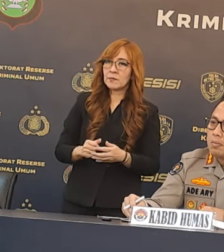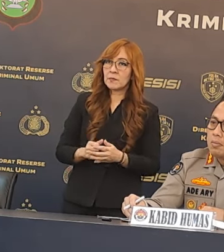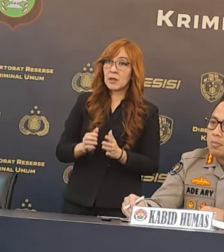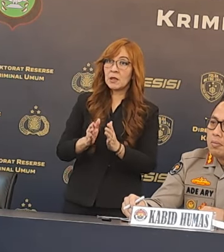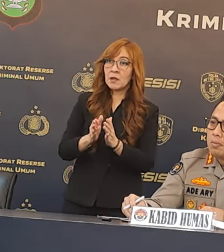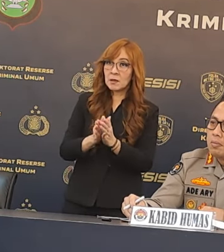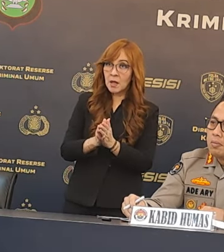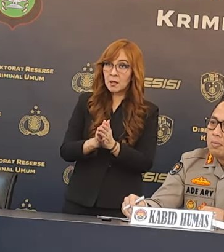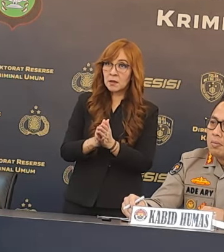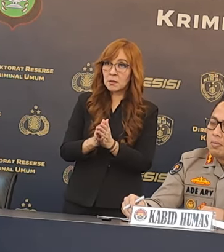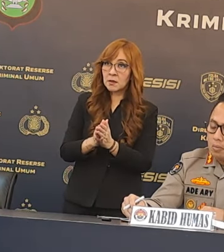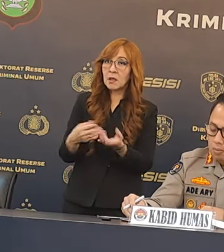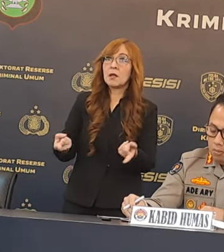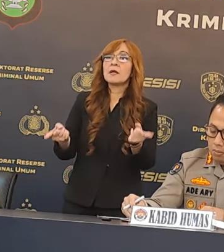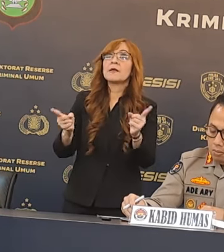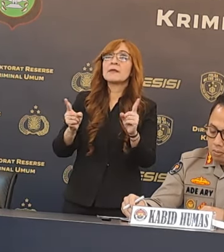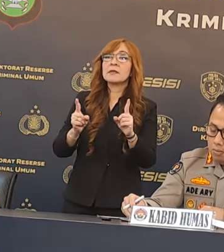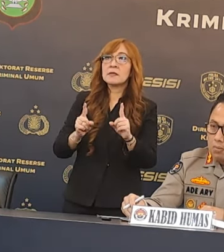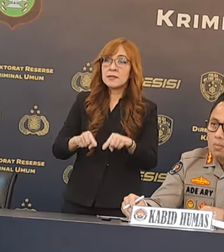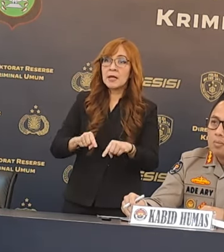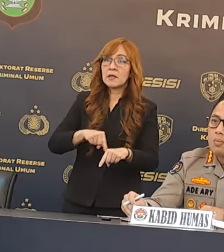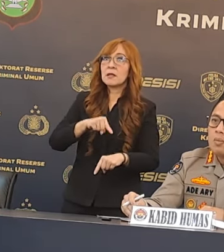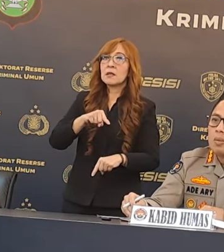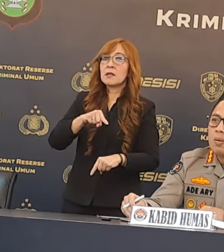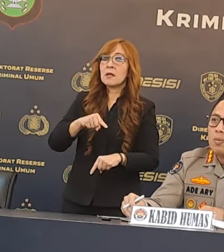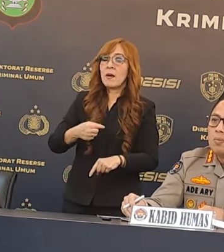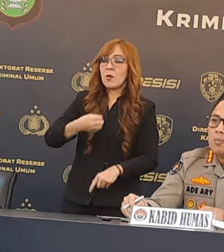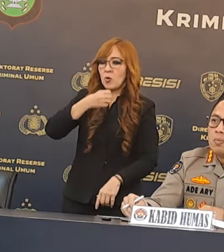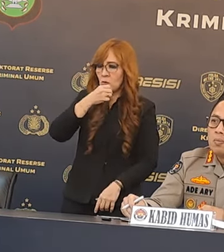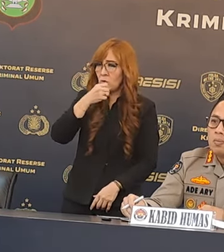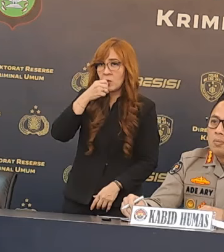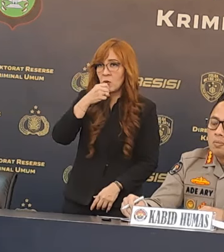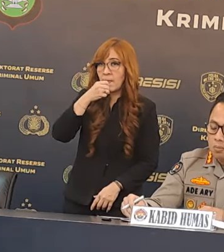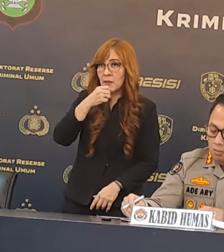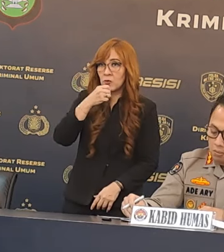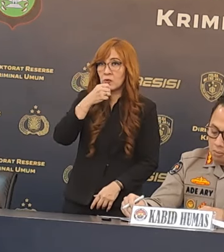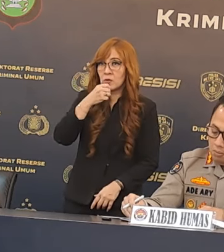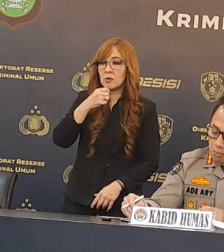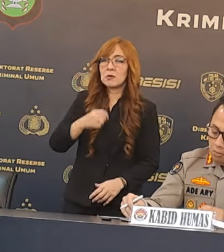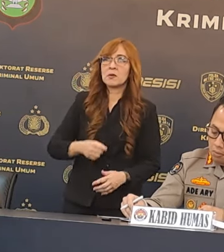terjadi korban sampai dengan batuk-batuk.